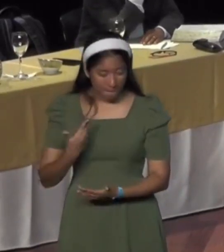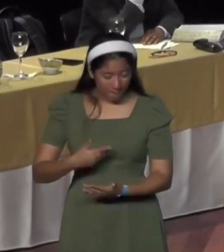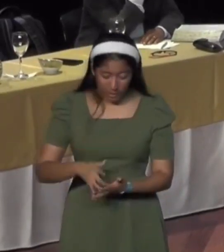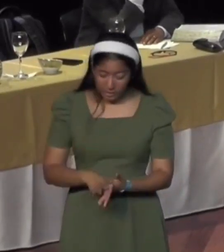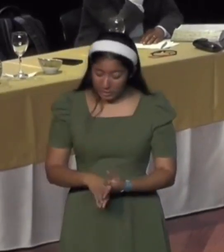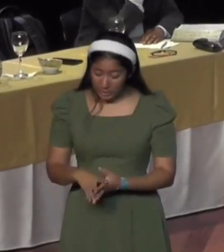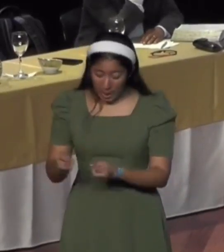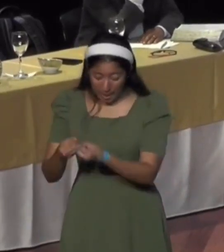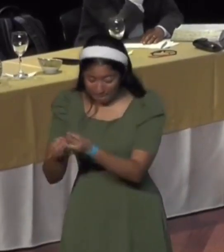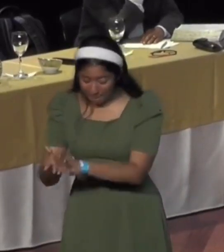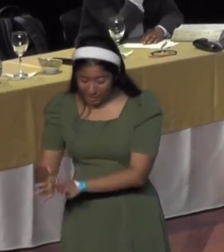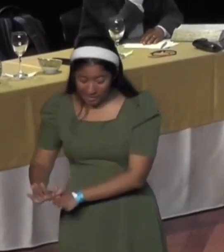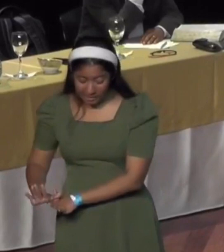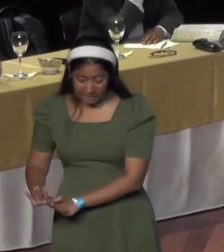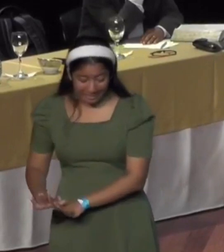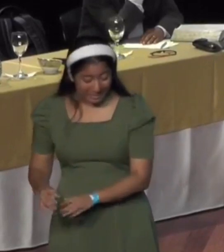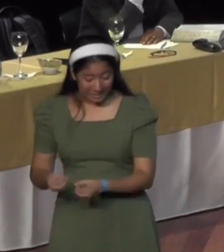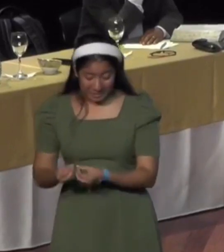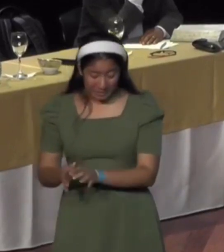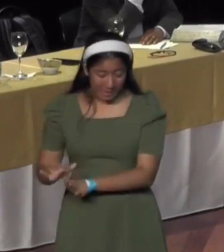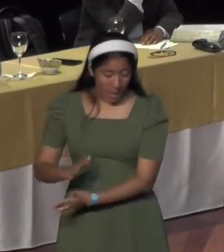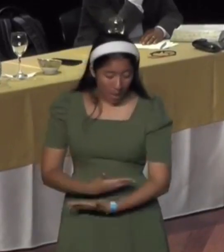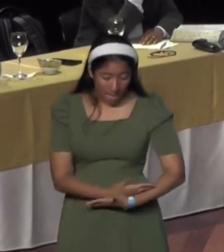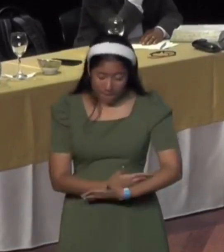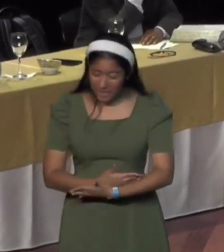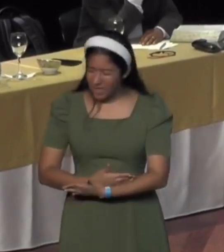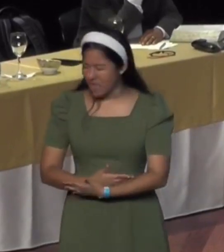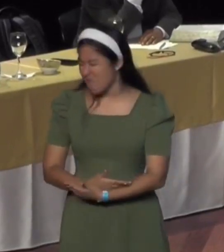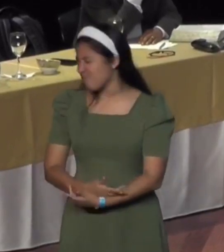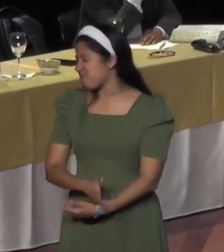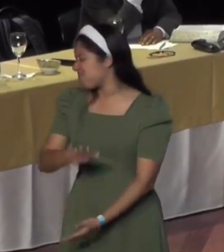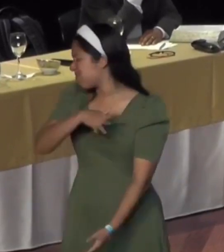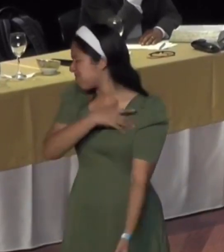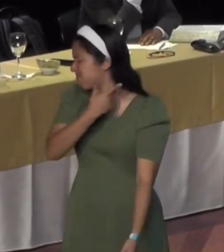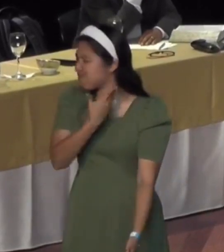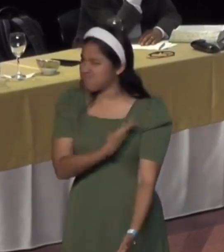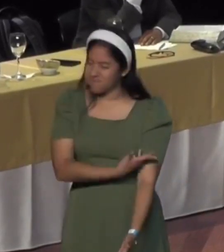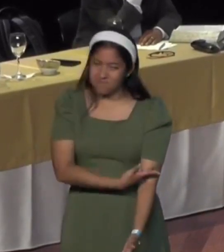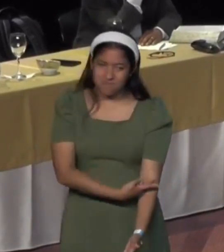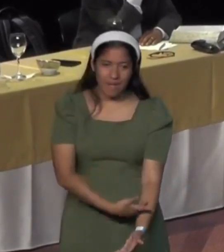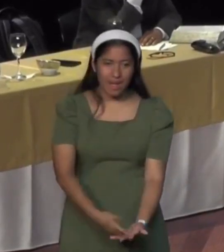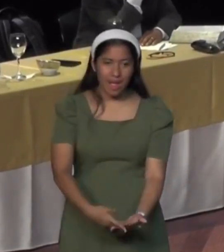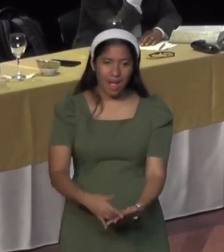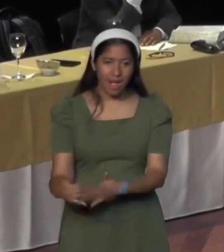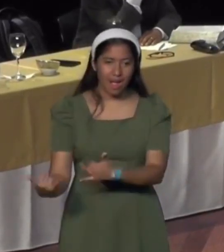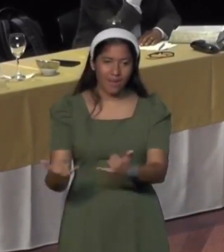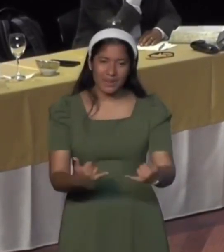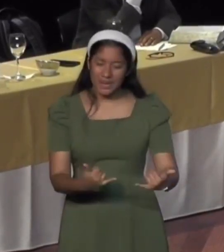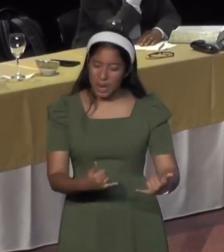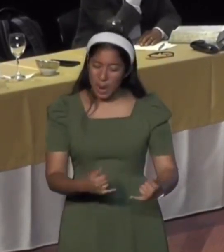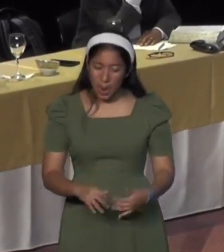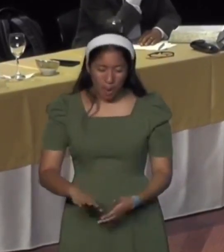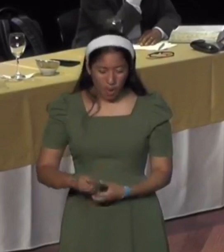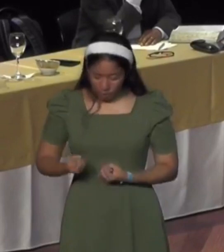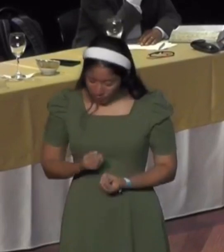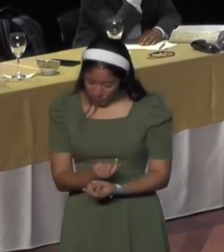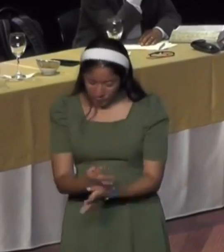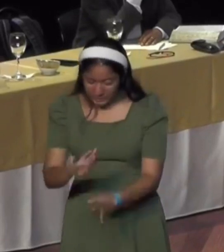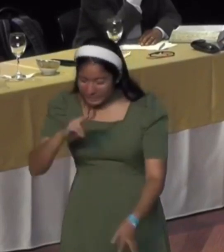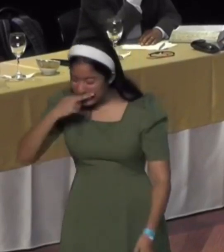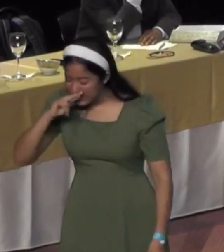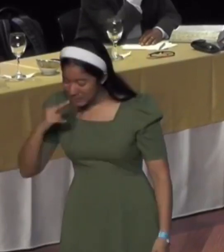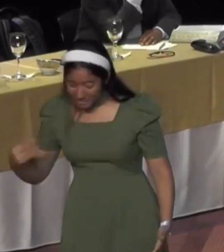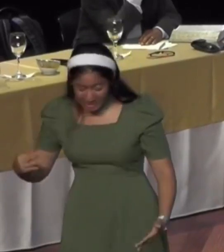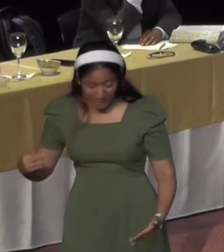Organización Mundial de la Salud dice que llegó a 73 millones. Ahora mismo están matando miles de niños. Y yo no sé cómo